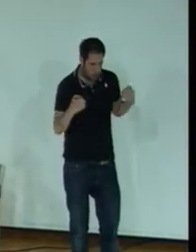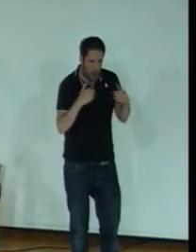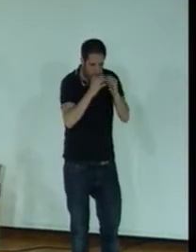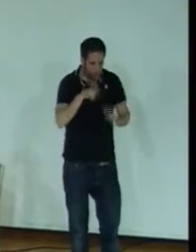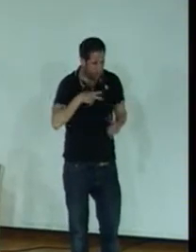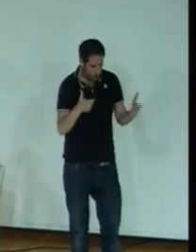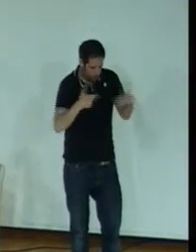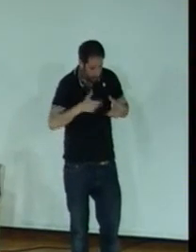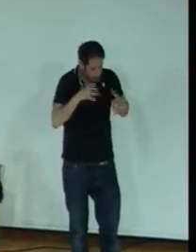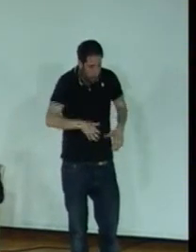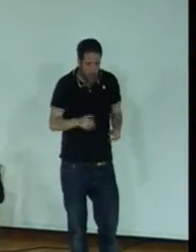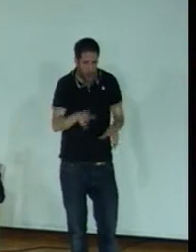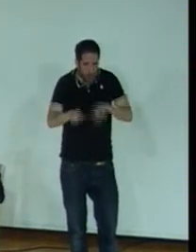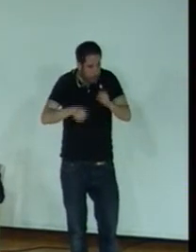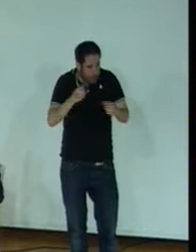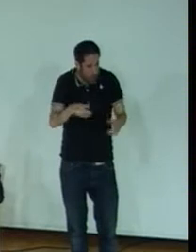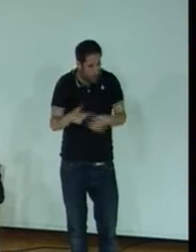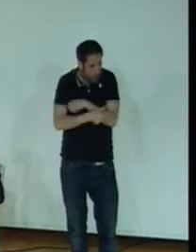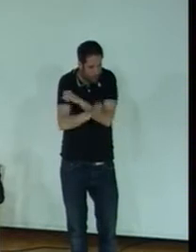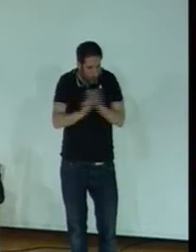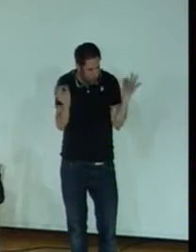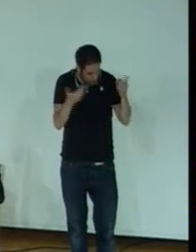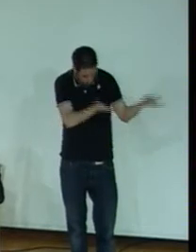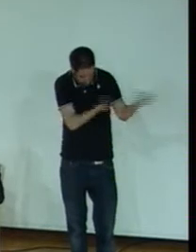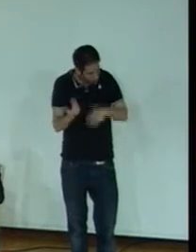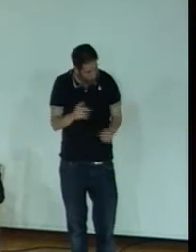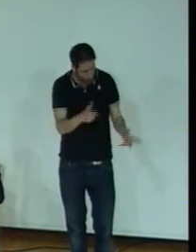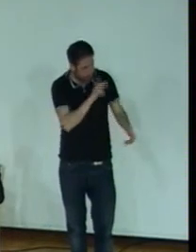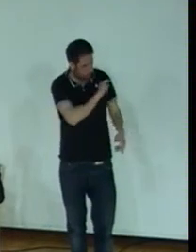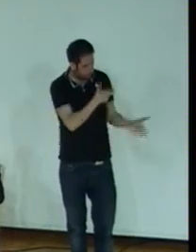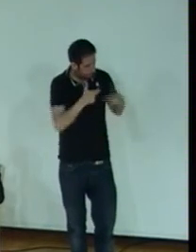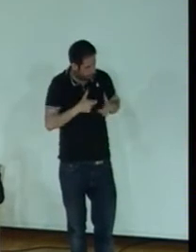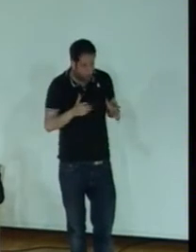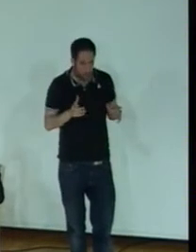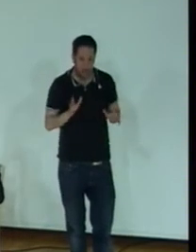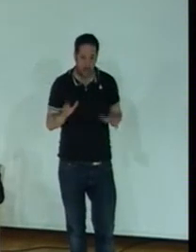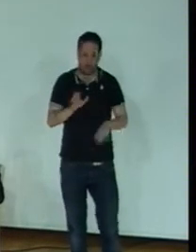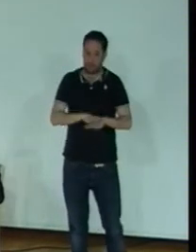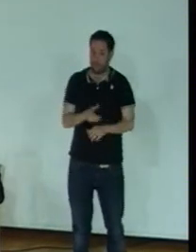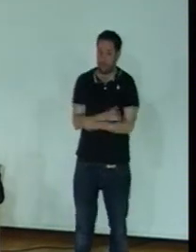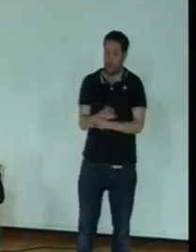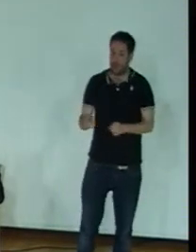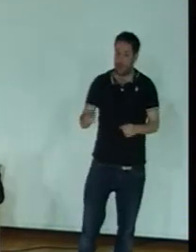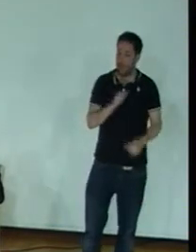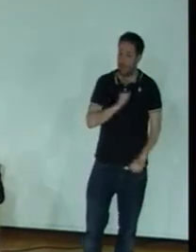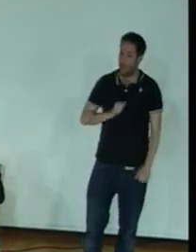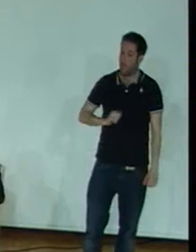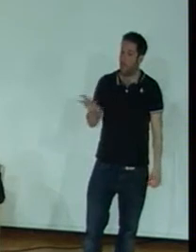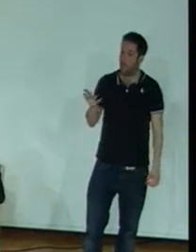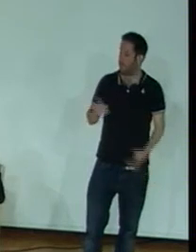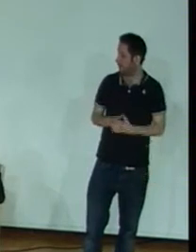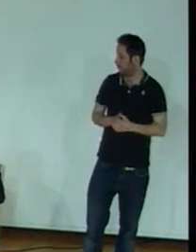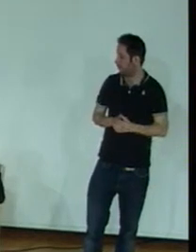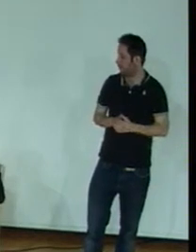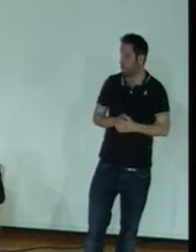chez moi, qu'ils viennent, moi, je n'abrite pas de terroristes, allons-y ». Or, il y a un vrai danger à ce niveau-là. Je